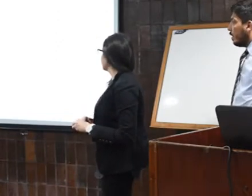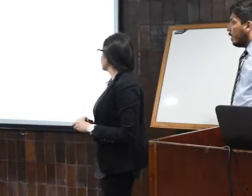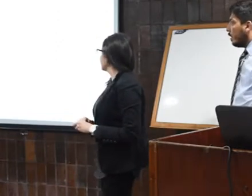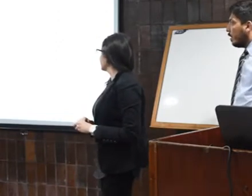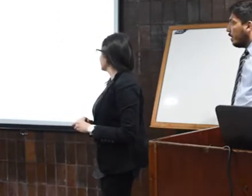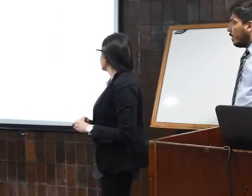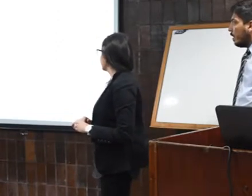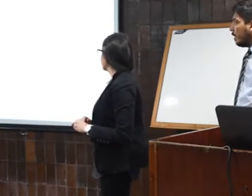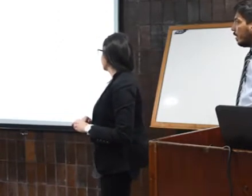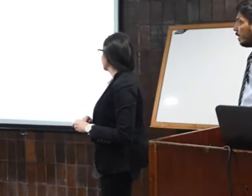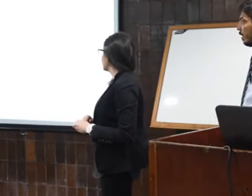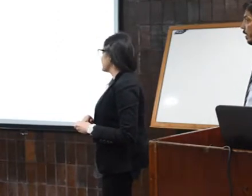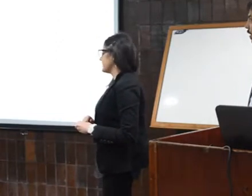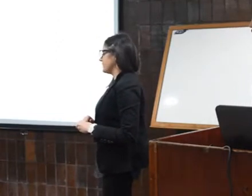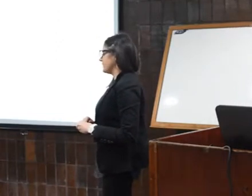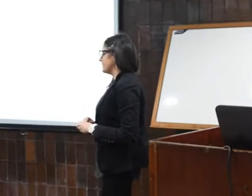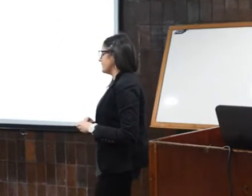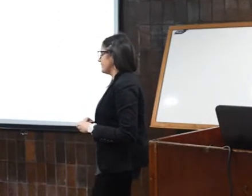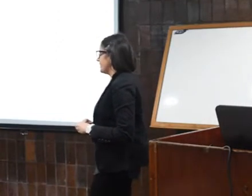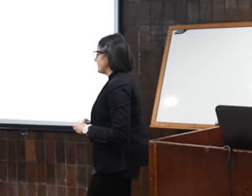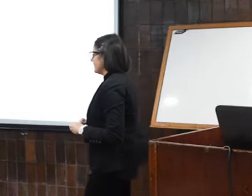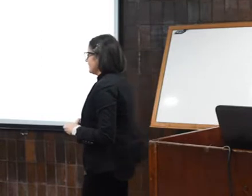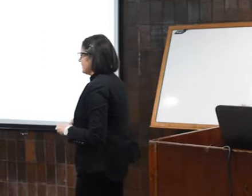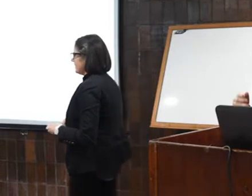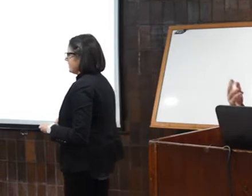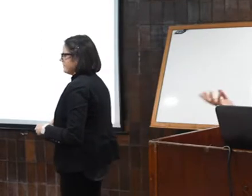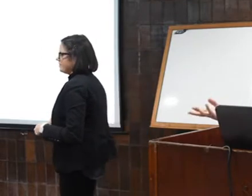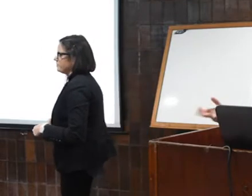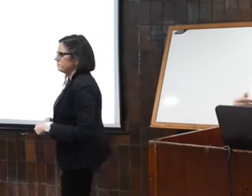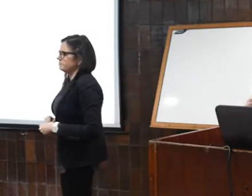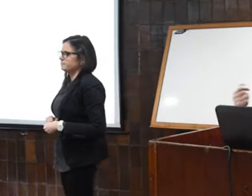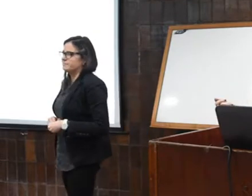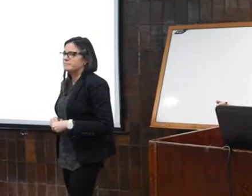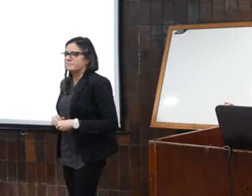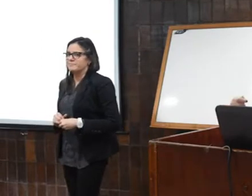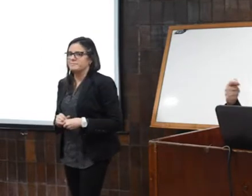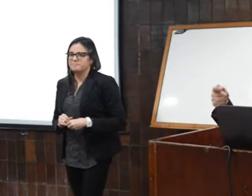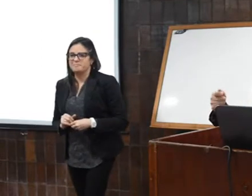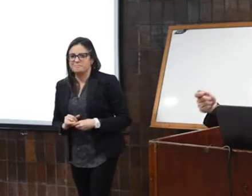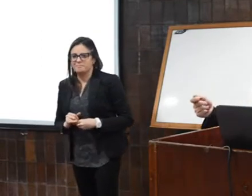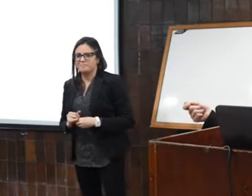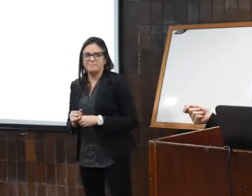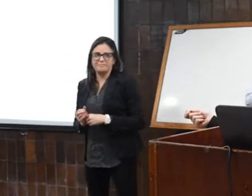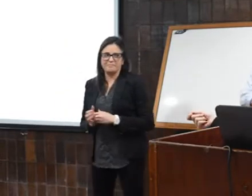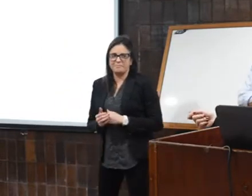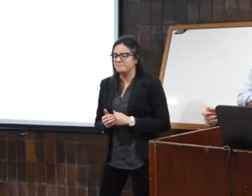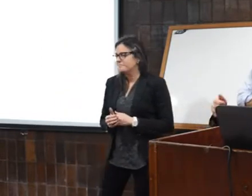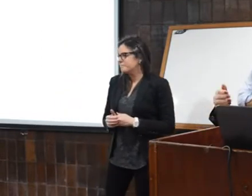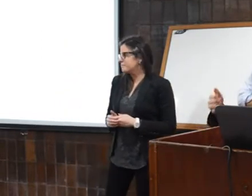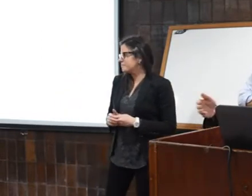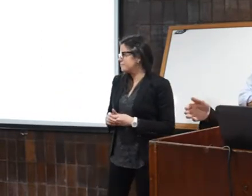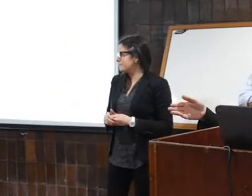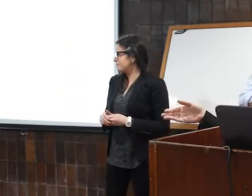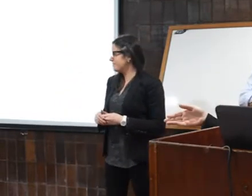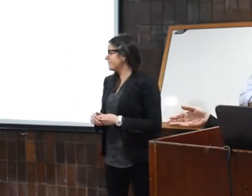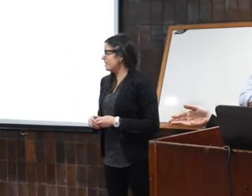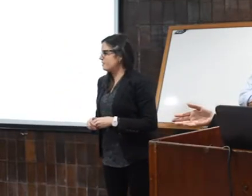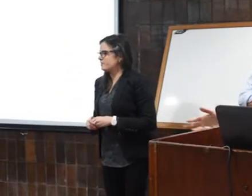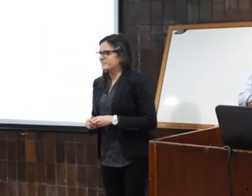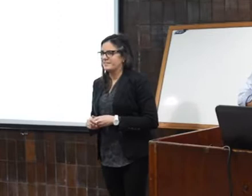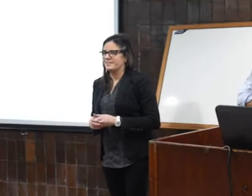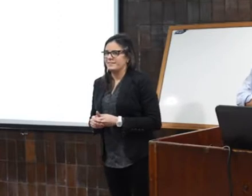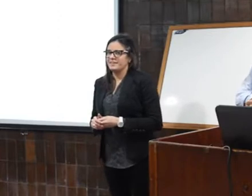una póliza a prima periódica lo normal es que uno aunque encontrar un seguro y vaya pagando este periódicamente